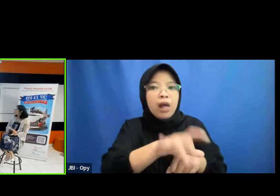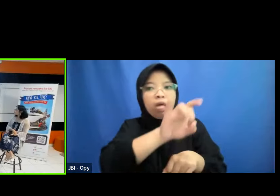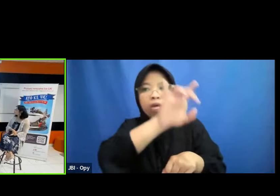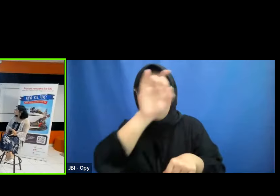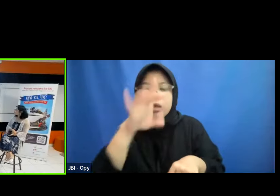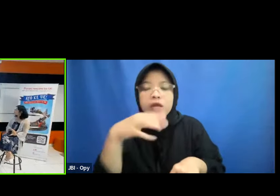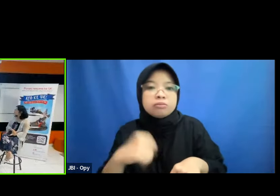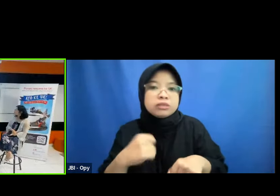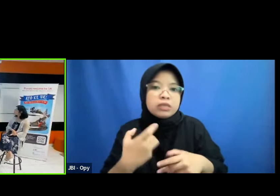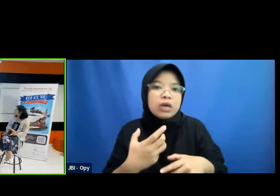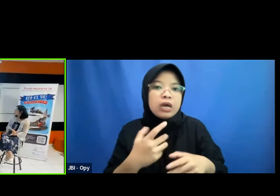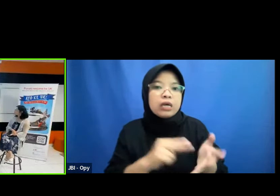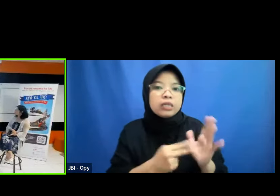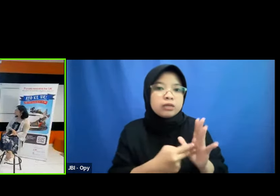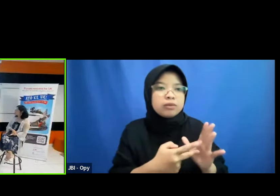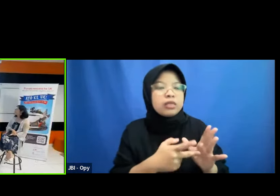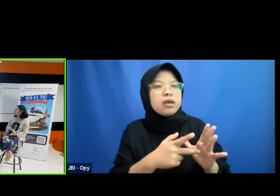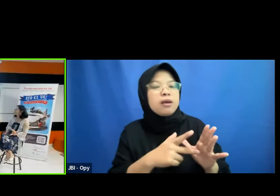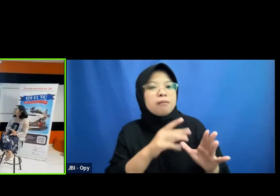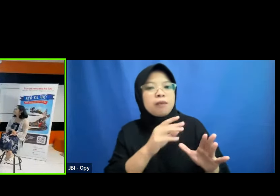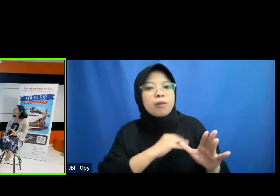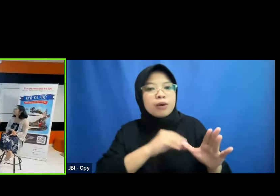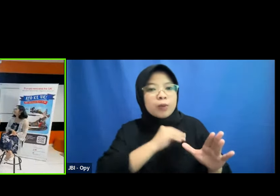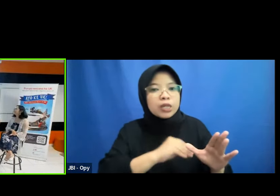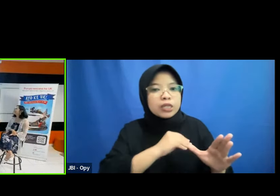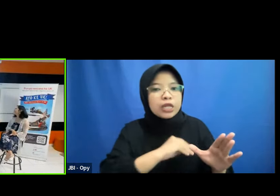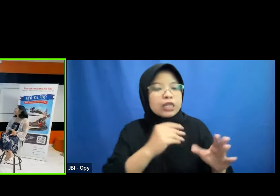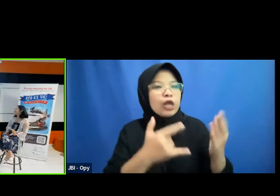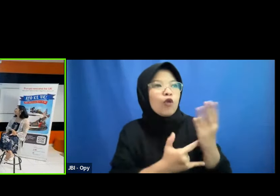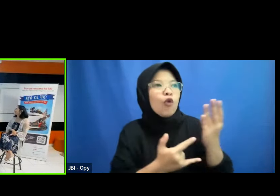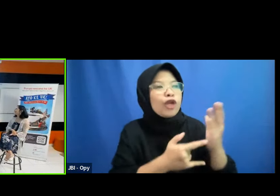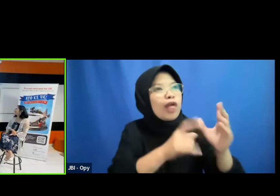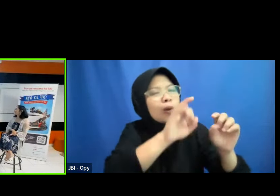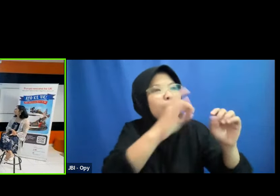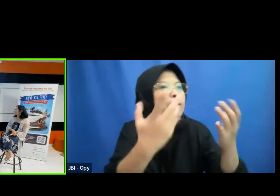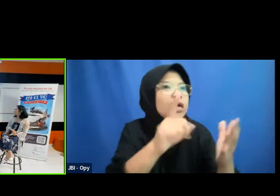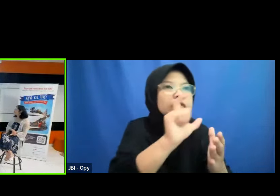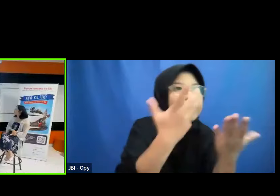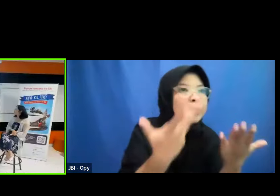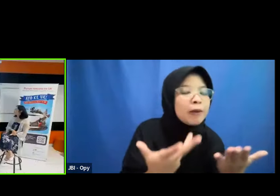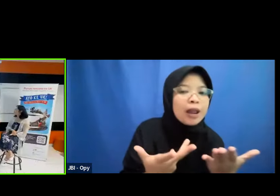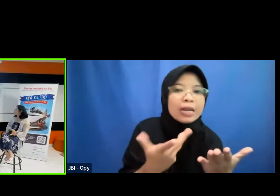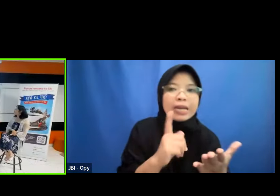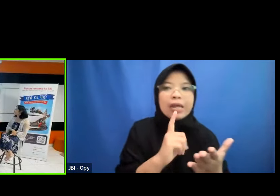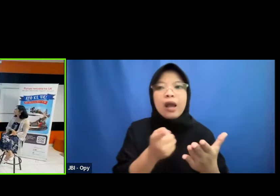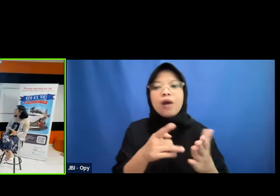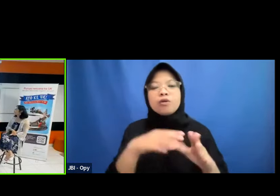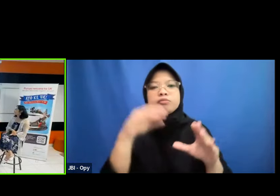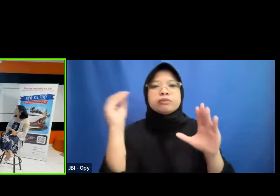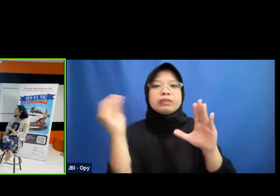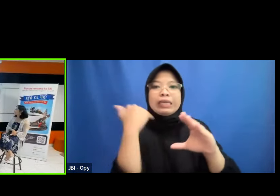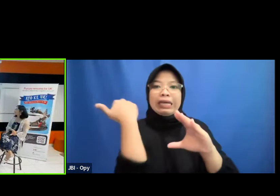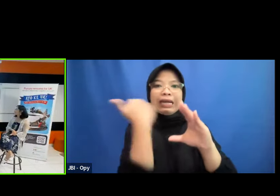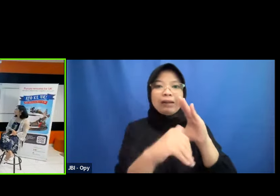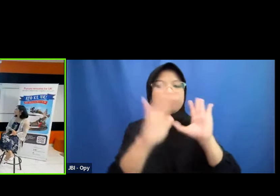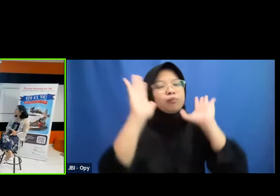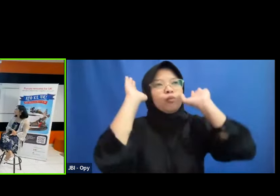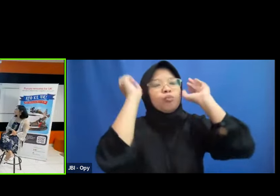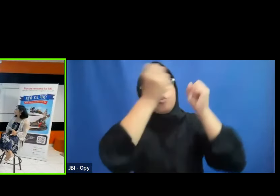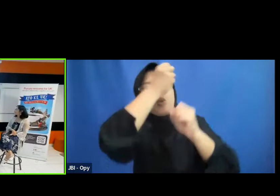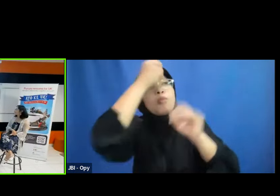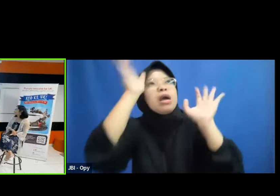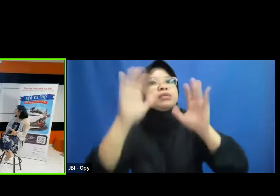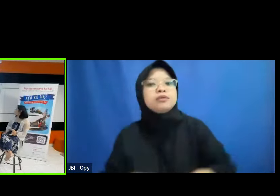ngandelin gramarly free doang gitu W itu kayak Ya udah pas habis submit pelupain aja terus pas dengar